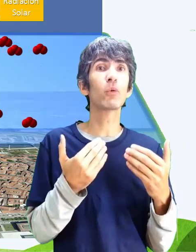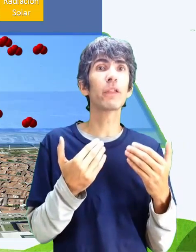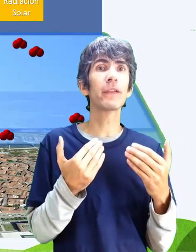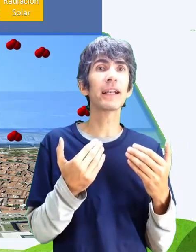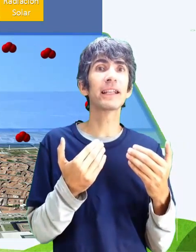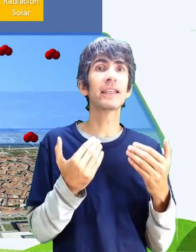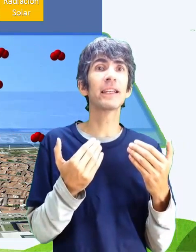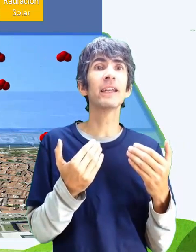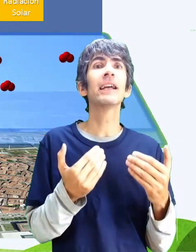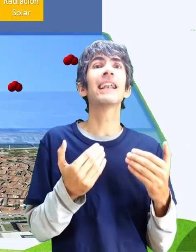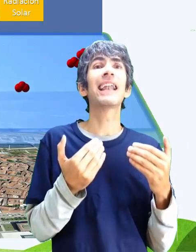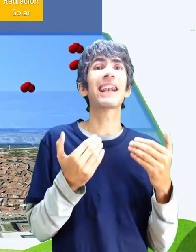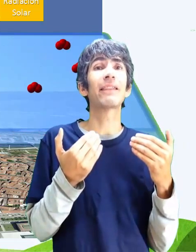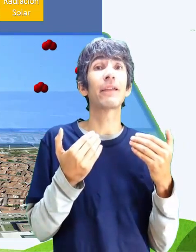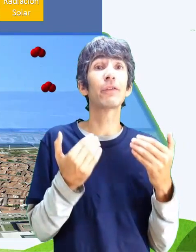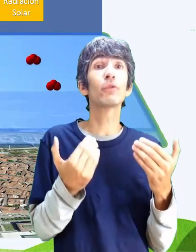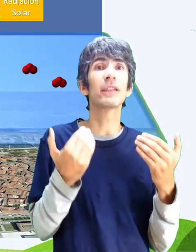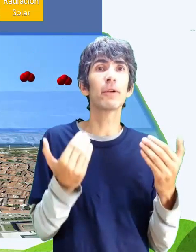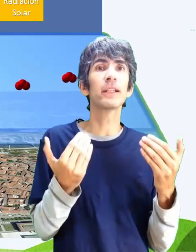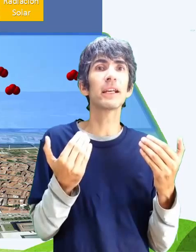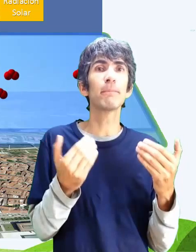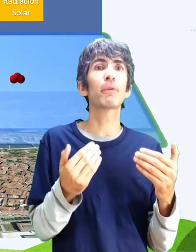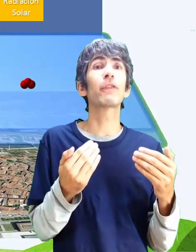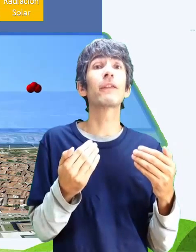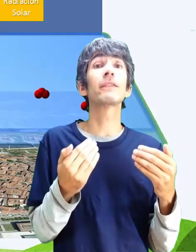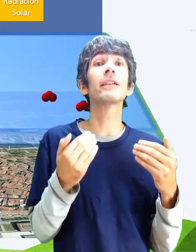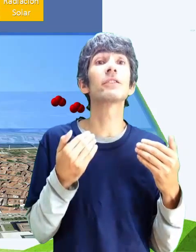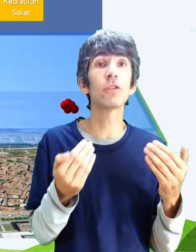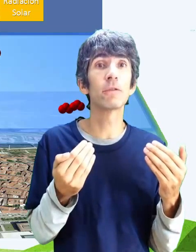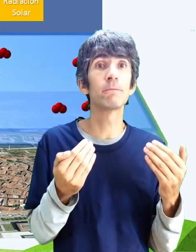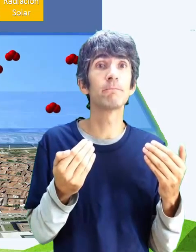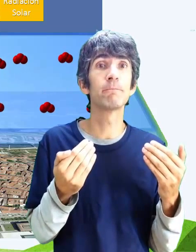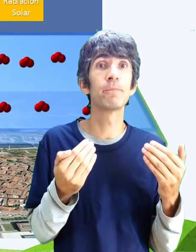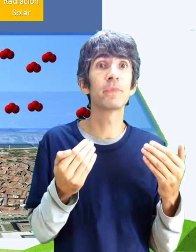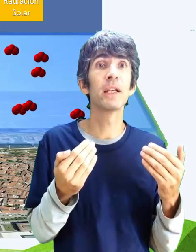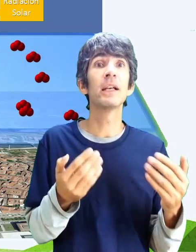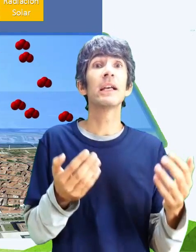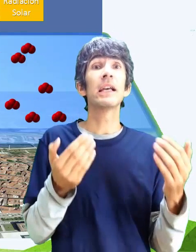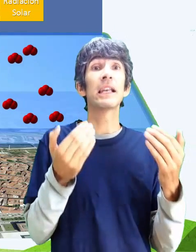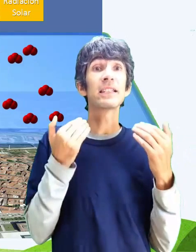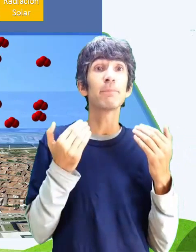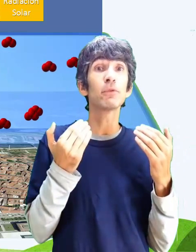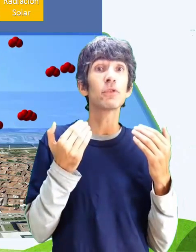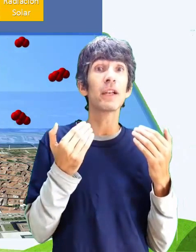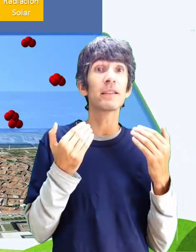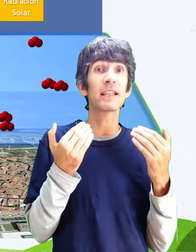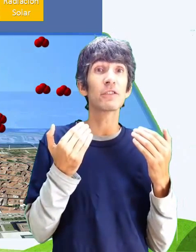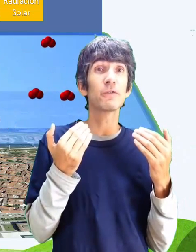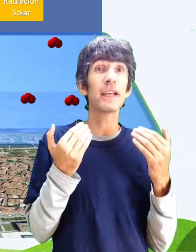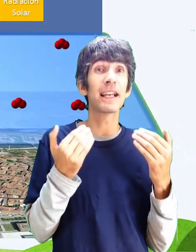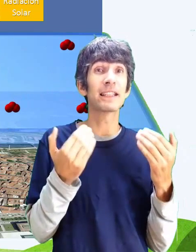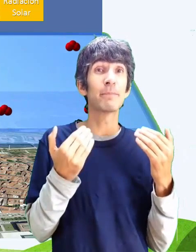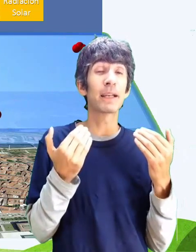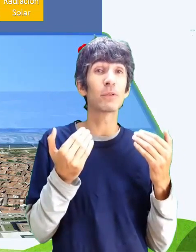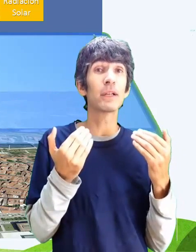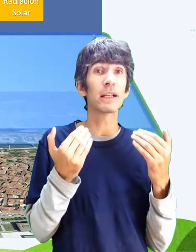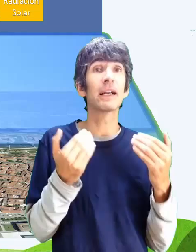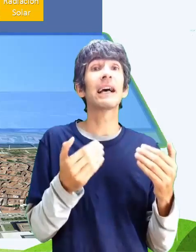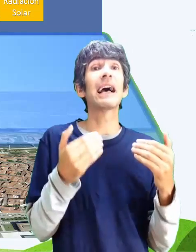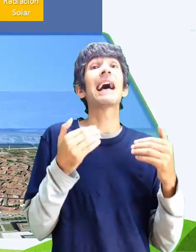acción perjudicial que tiene la radiación ultravioleta procedente del Sol. En este punto de la estratosfera, la